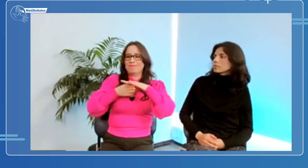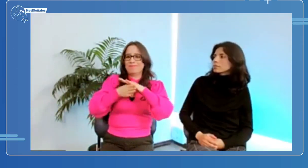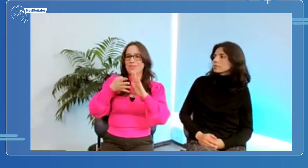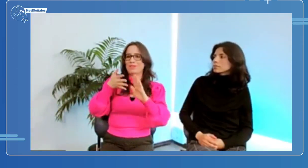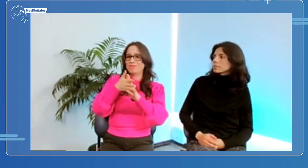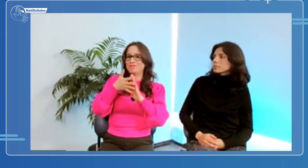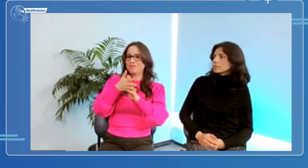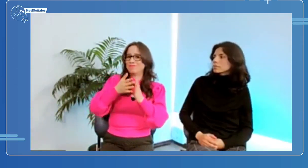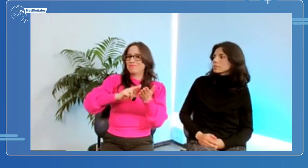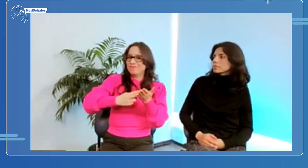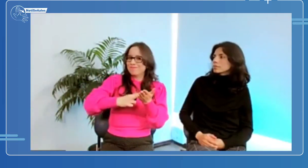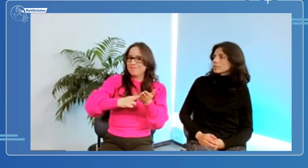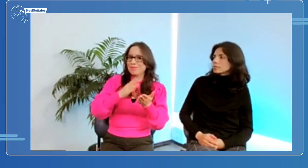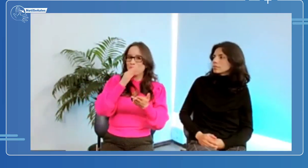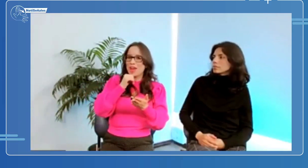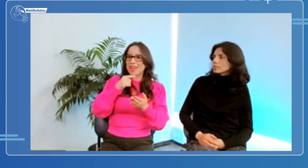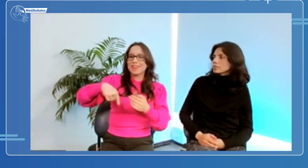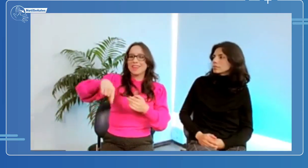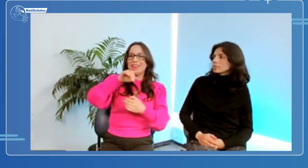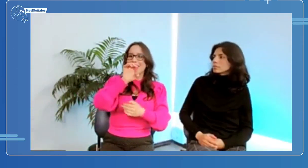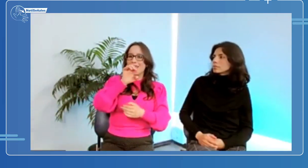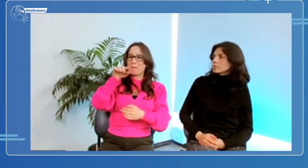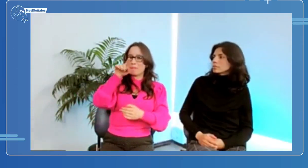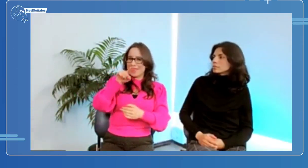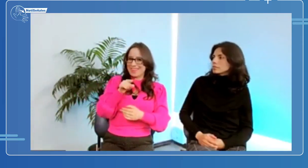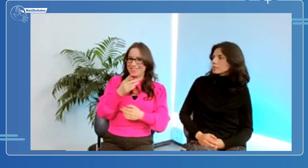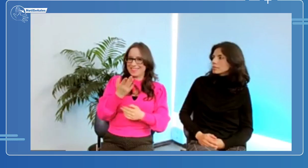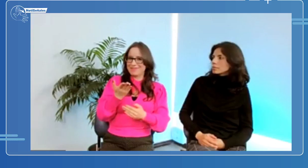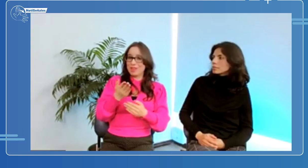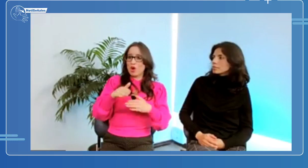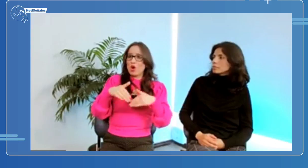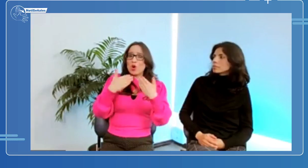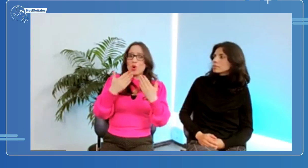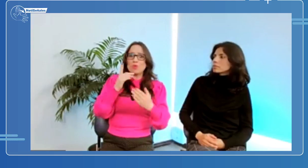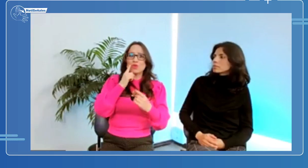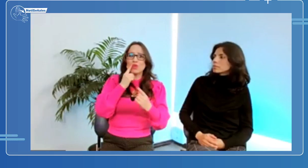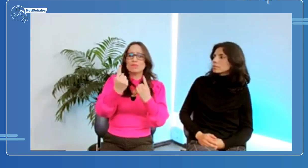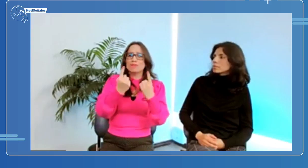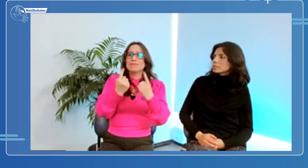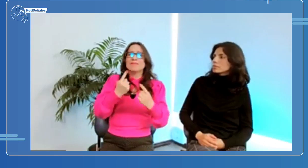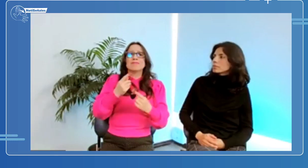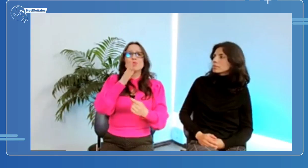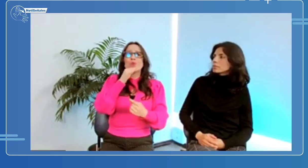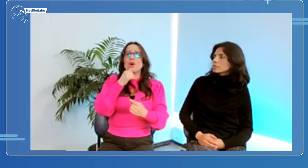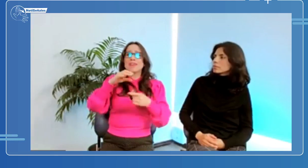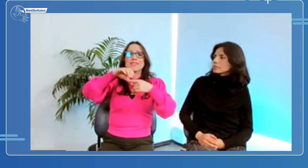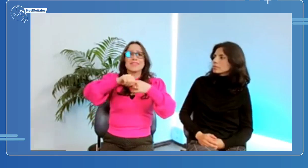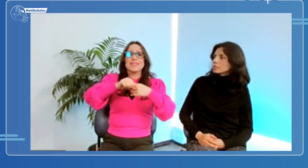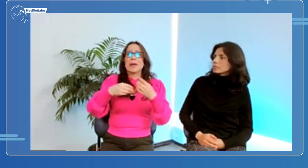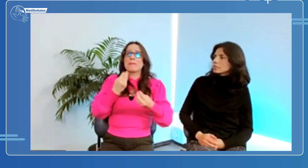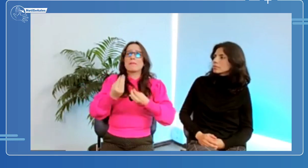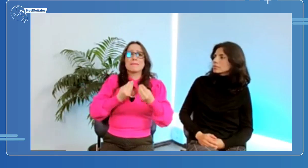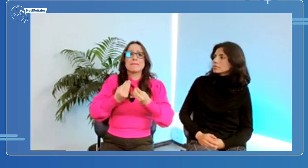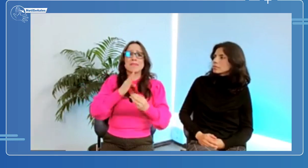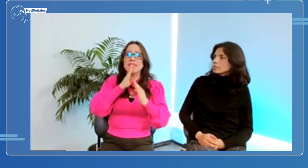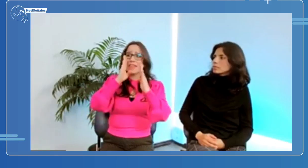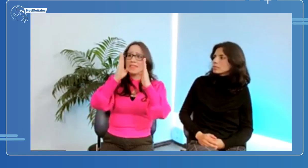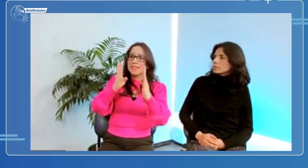de personas tienen, las personas sordas tienen una dificultad, tienen una barrera de comunicación. Por